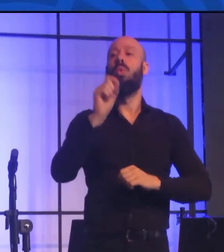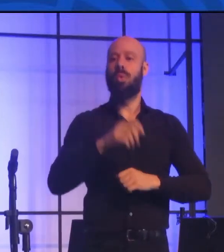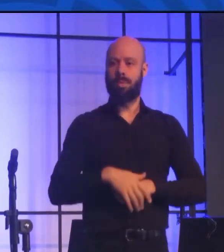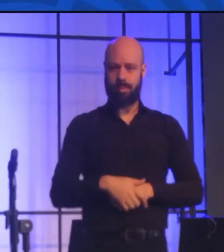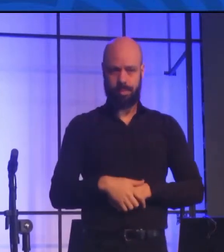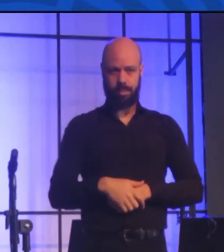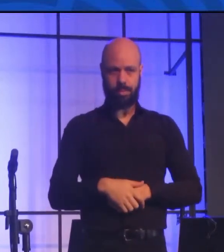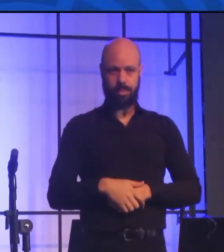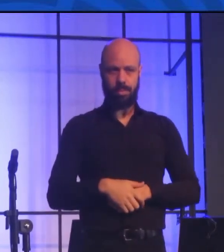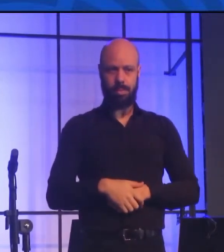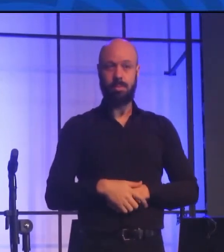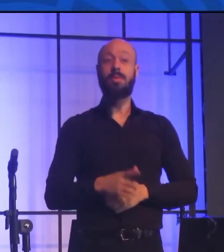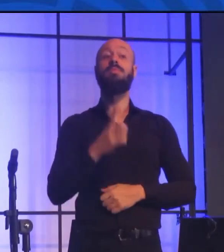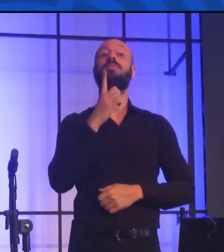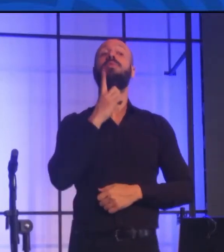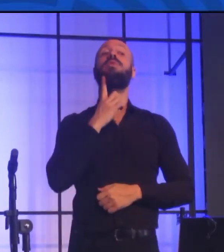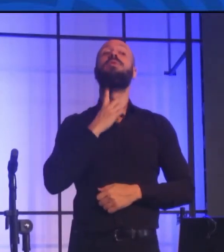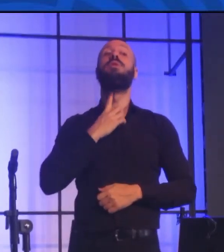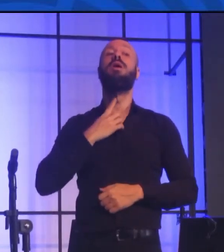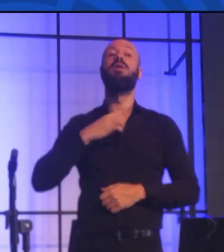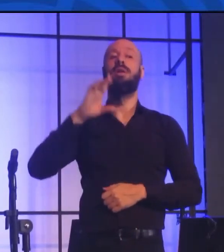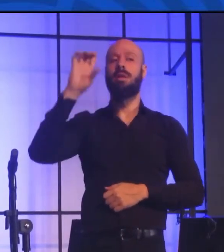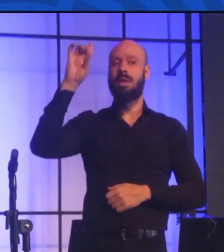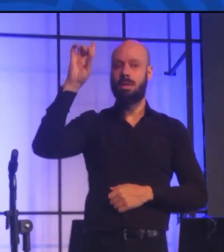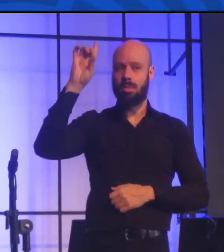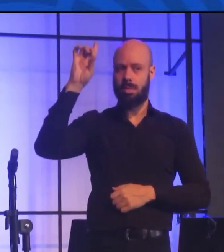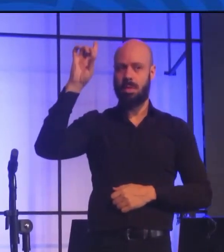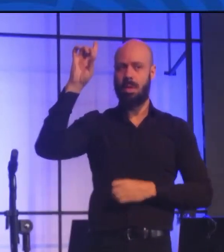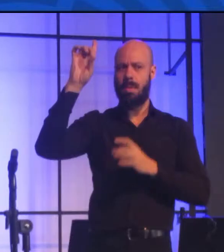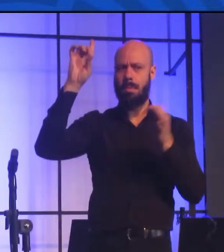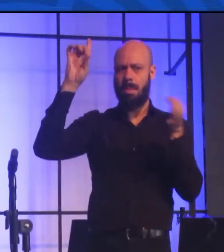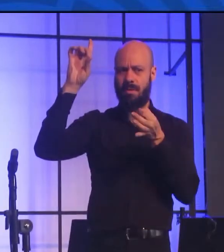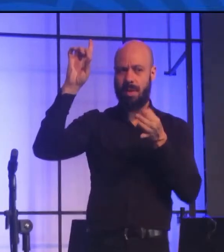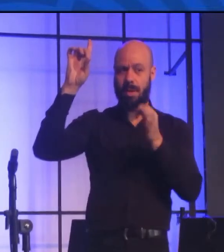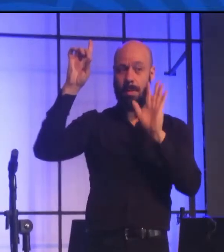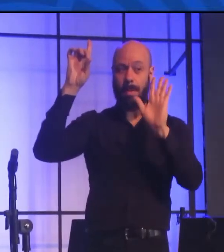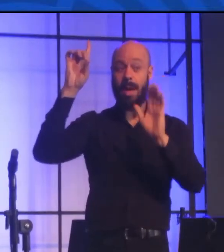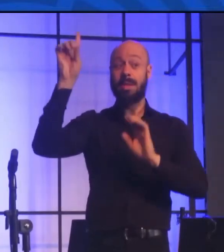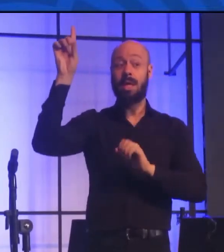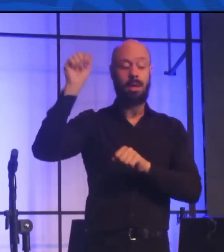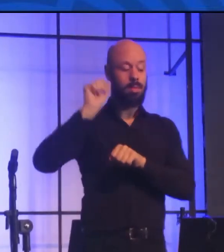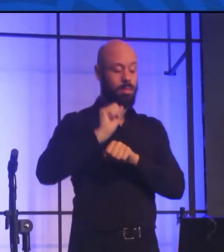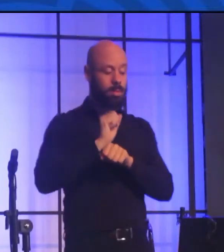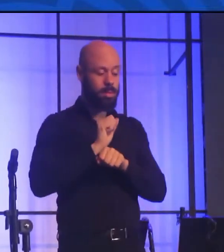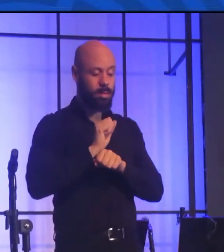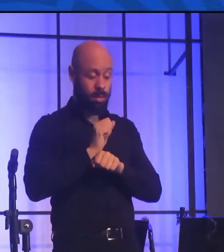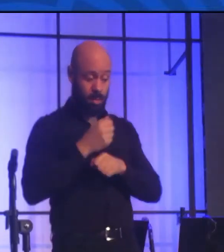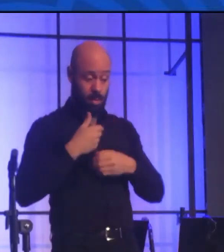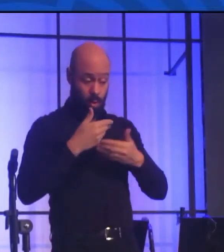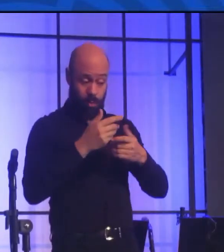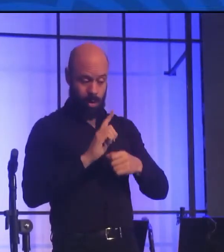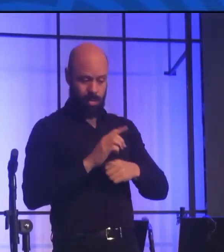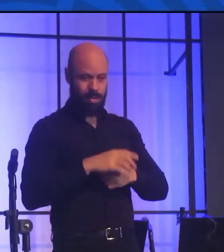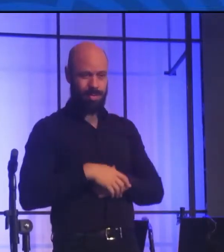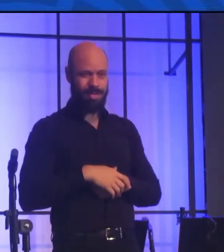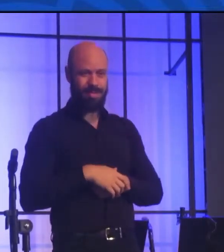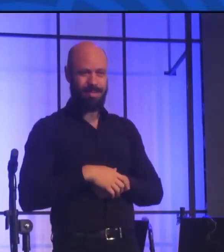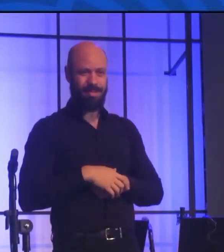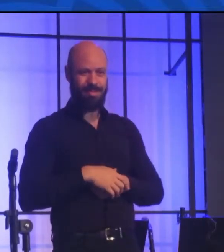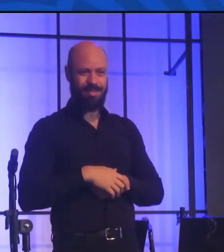Deus deseja, mas está esperando que você não apenas tenha a permissão